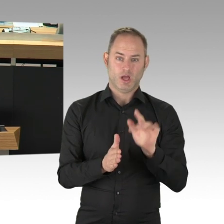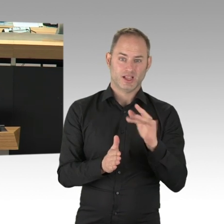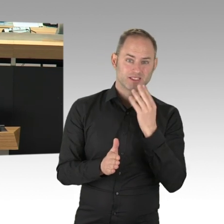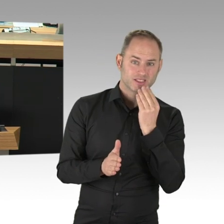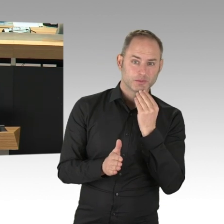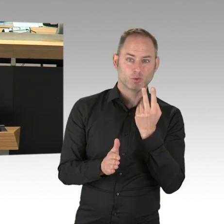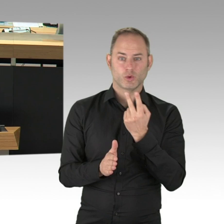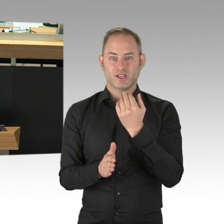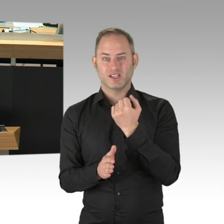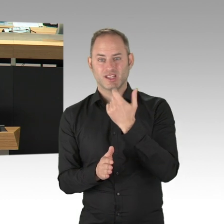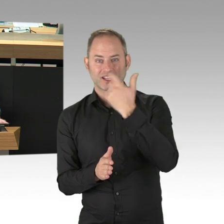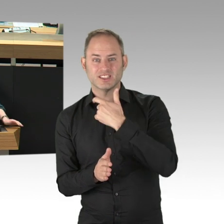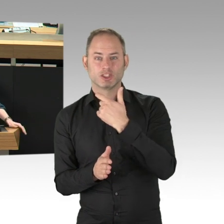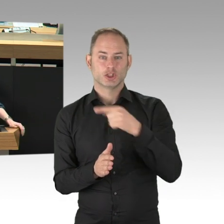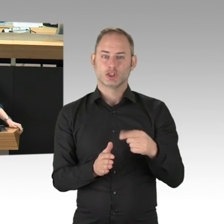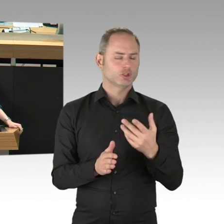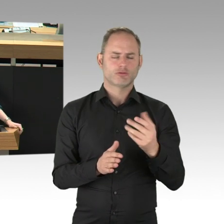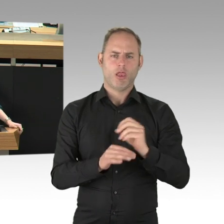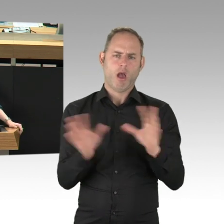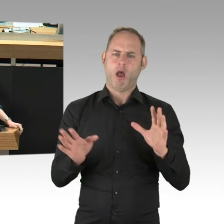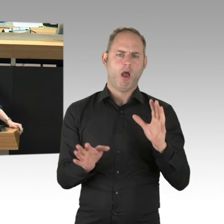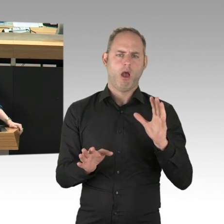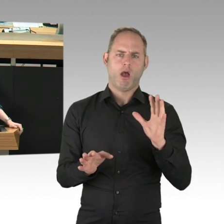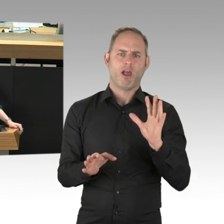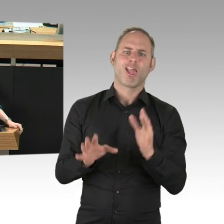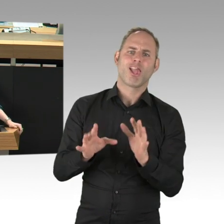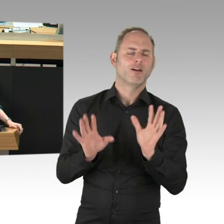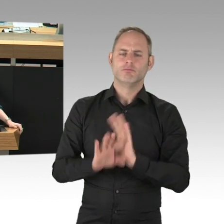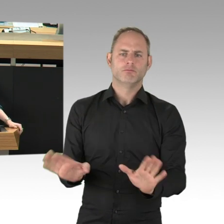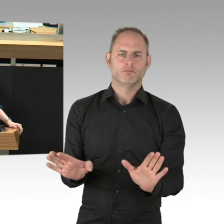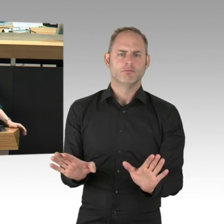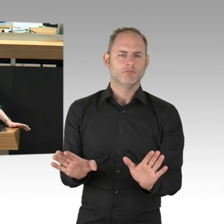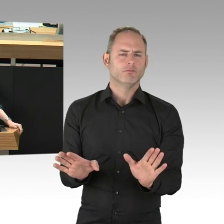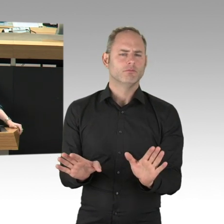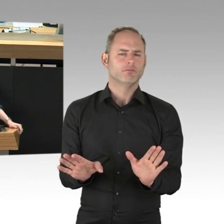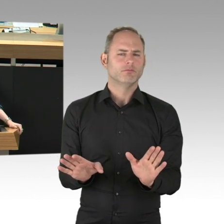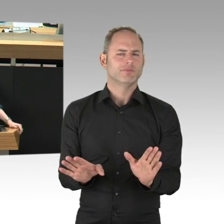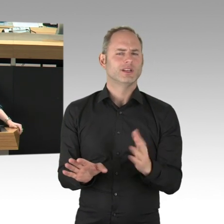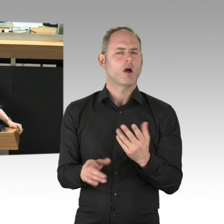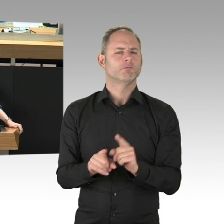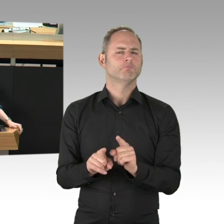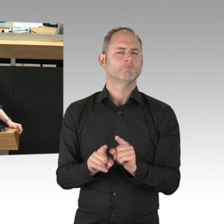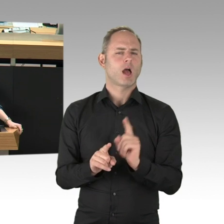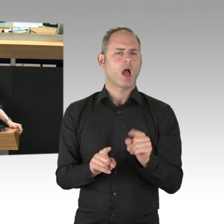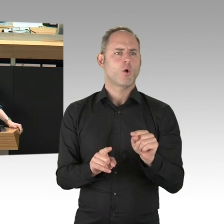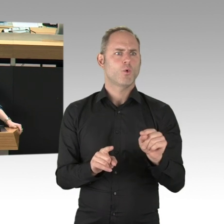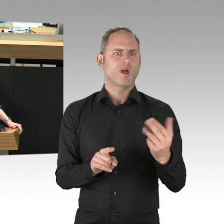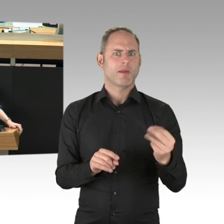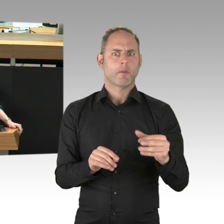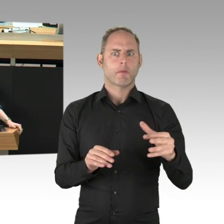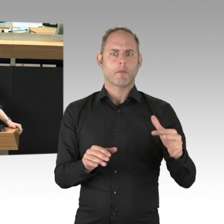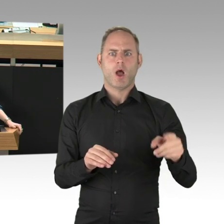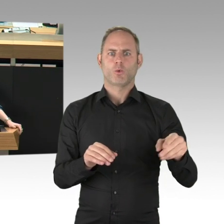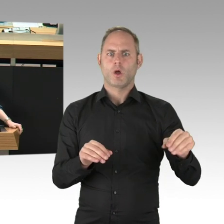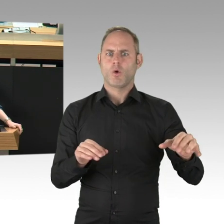die Zusage einer Demokratie- bzw. Extremismusklausel in Zuwendungsbescheiden? Hier hält sich das hartnäckige Argument, man